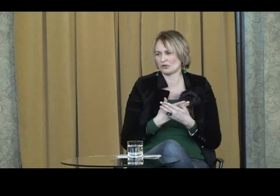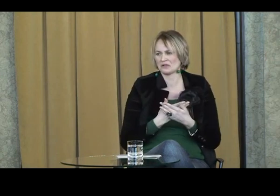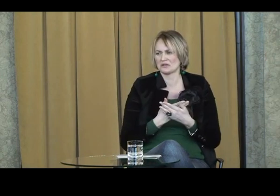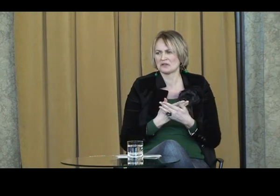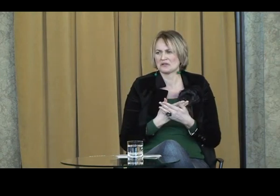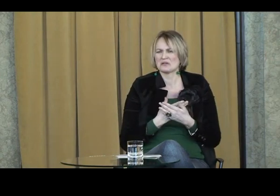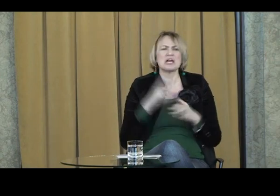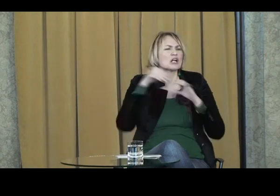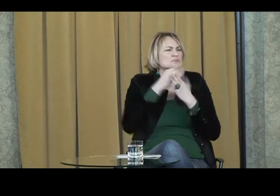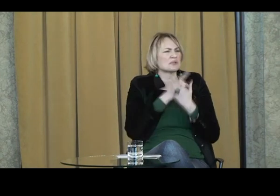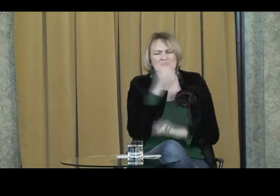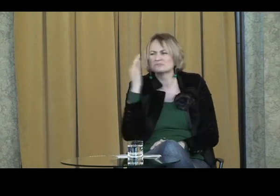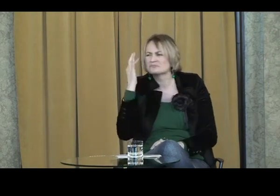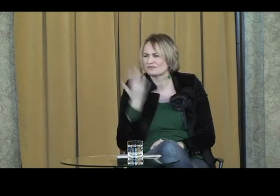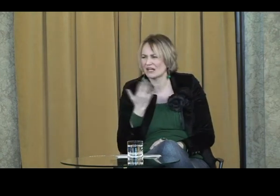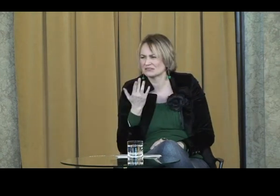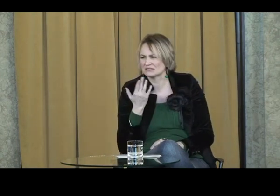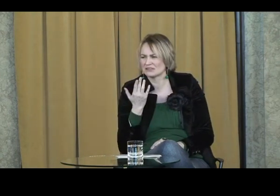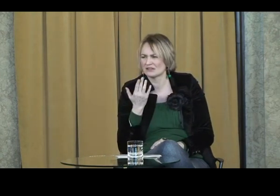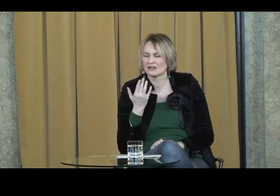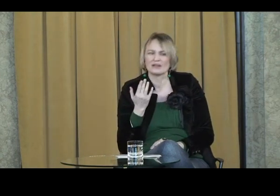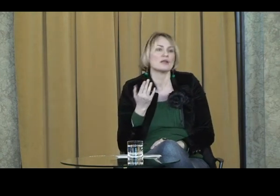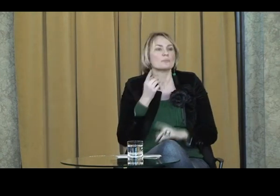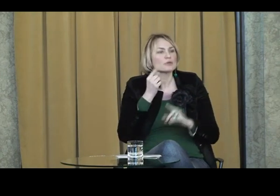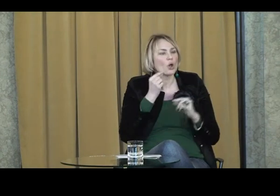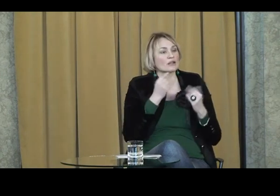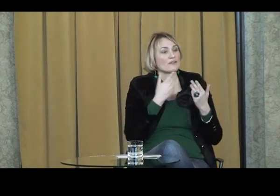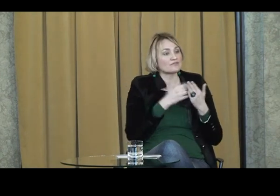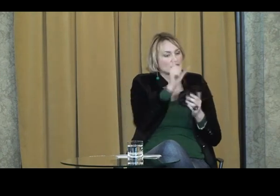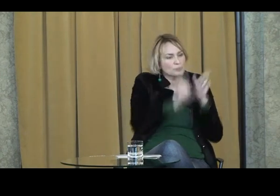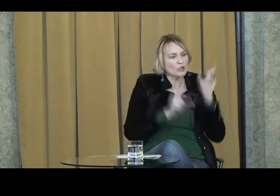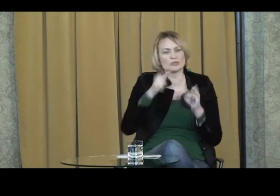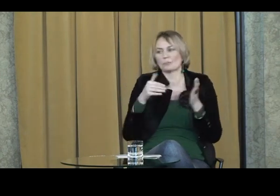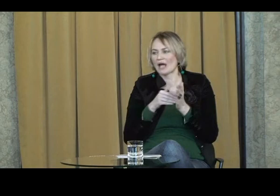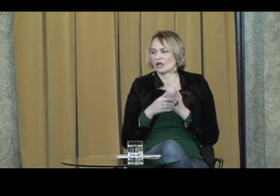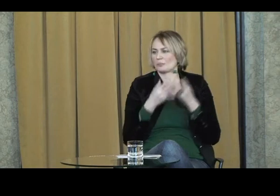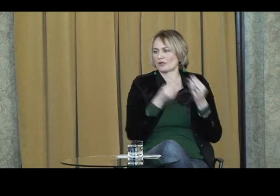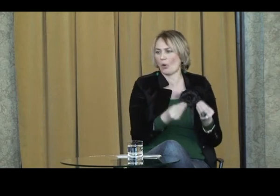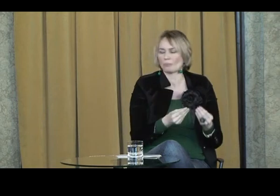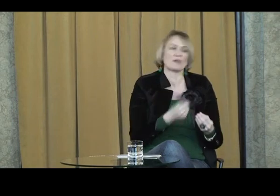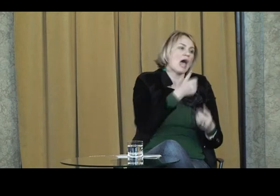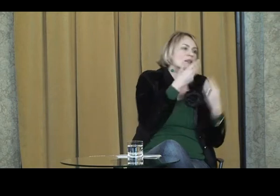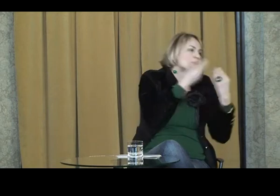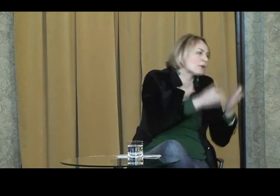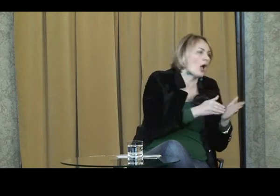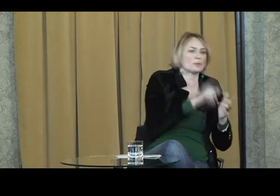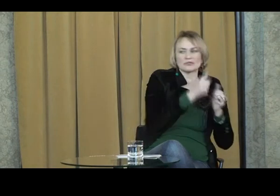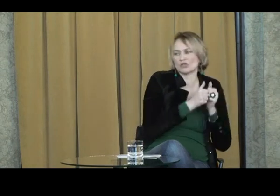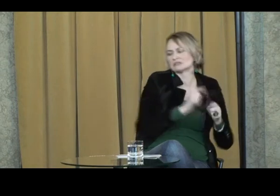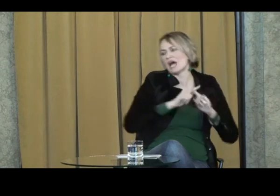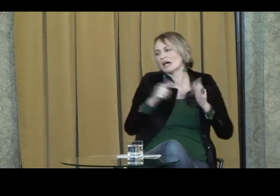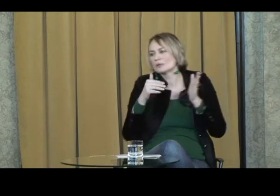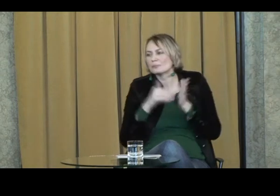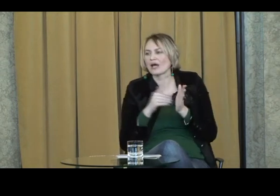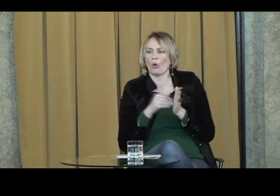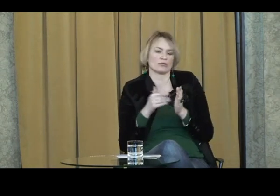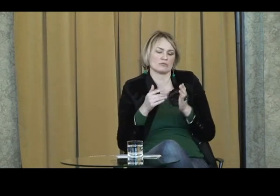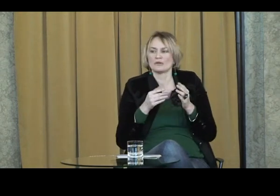Inklusive Bildung ist dafür auch ganz wichtig. Was soll inklusive Bildung sein? Das, was Menschen brauchen, soll sie bekommen. Der eine braucht